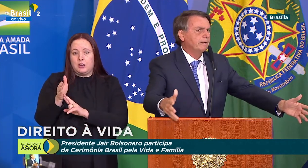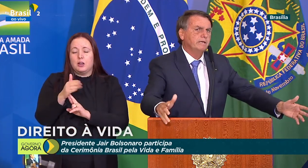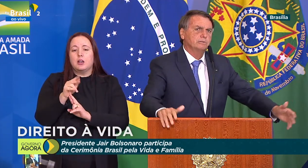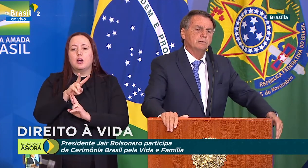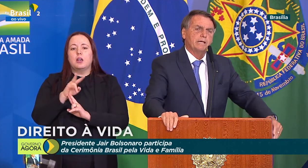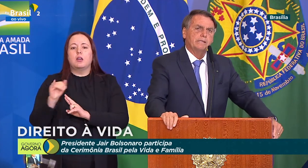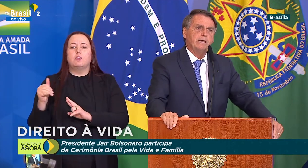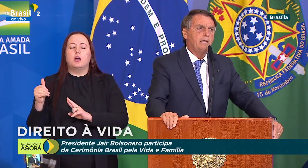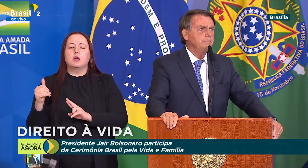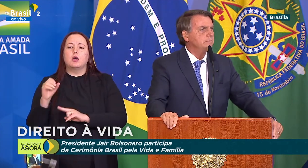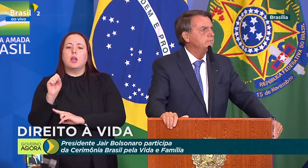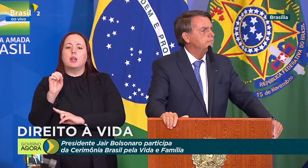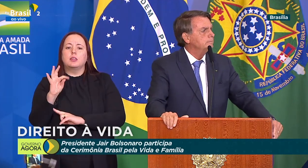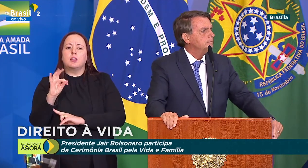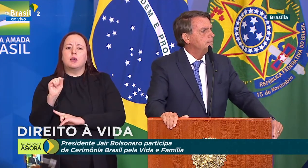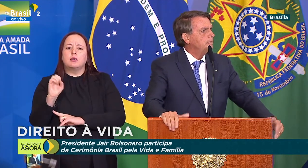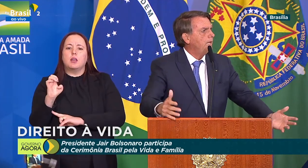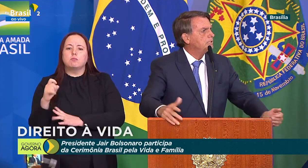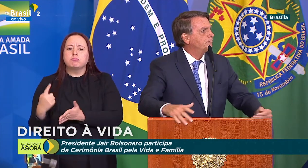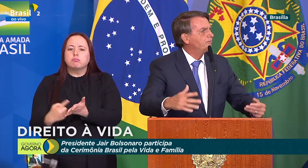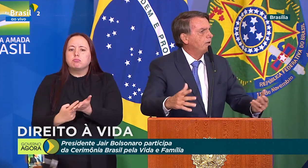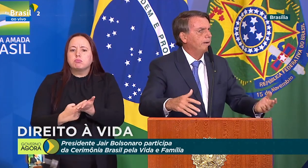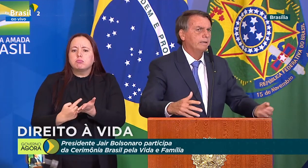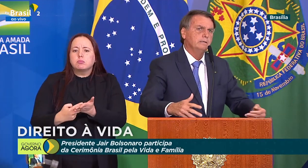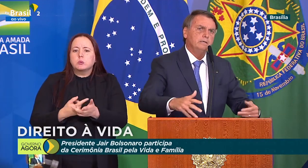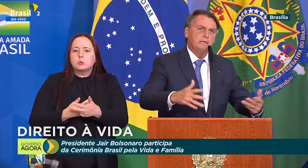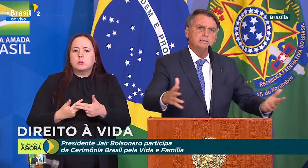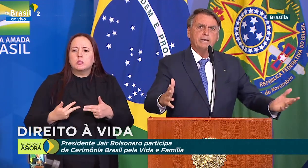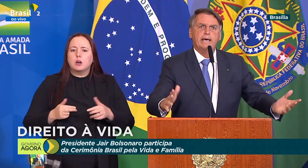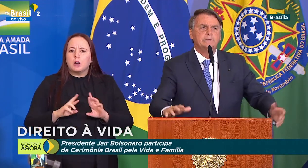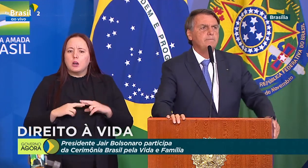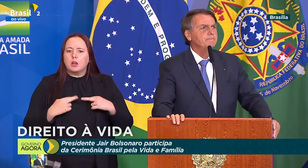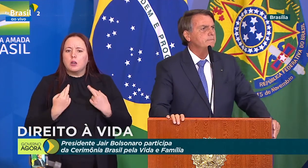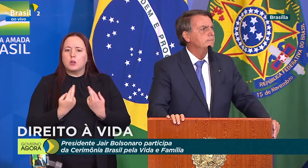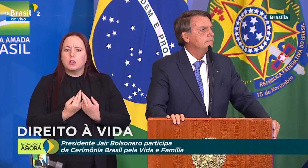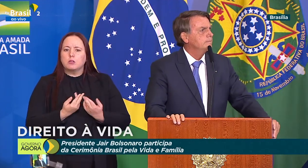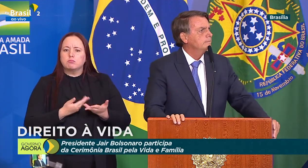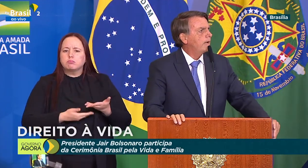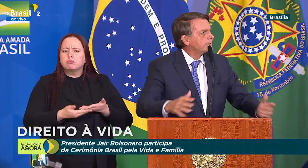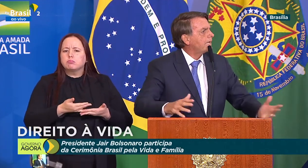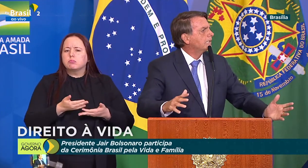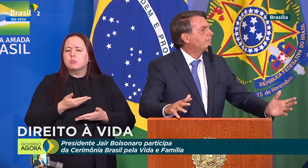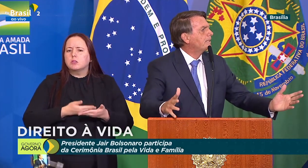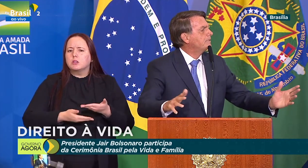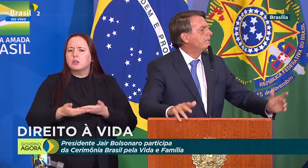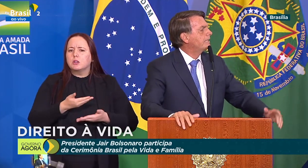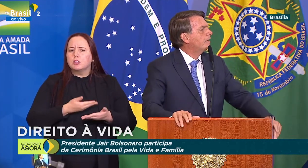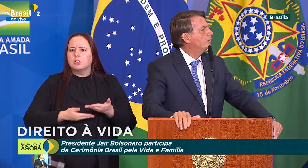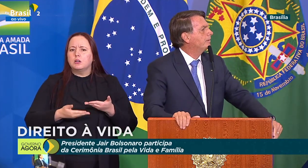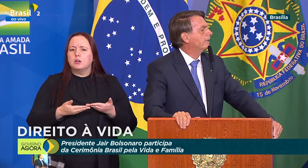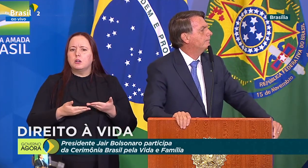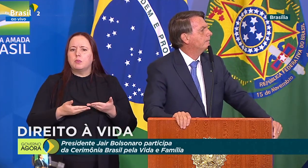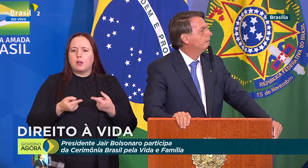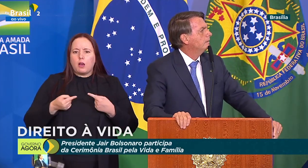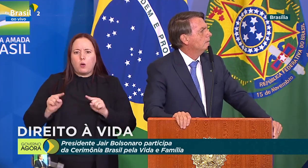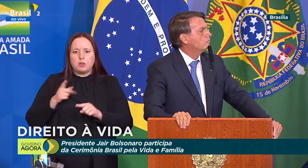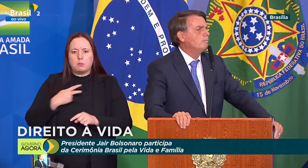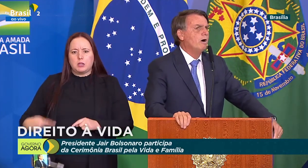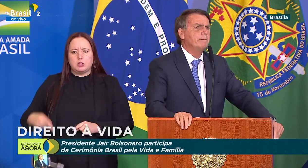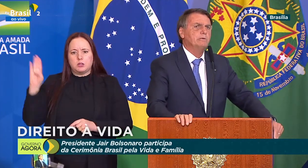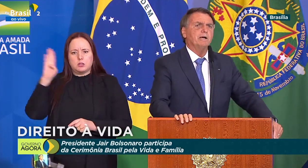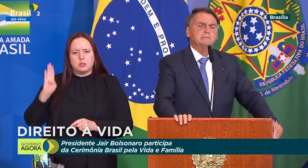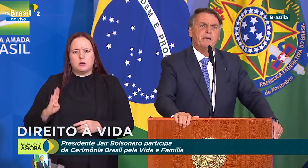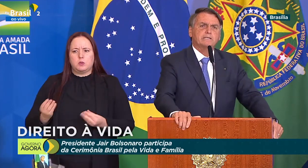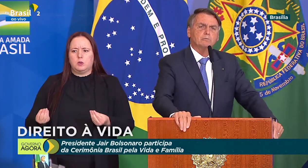eles vão lá para dentro do TSE e ele de forma indireta ataca presidência da república